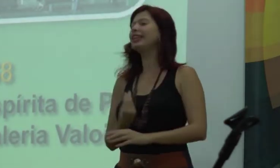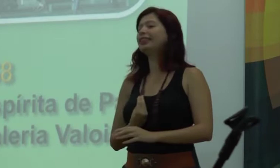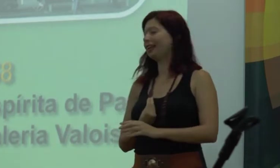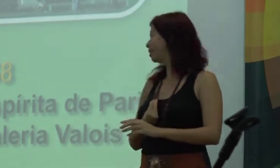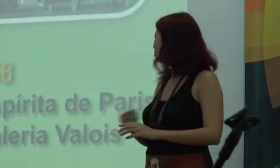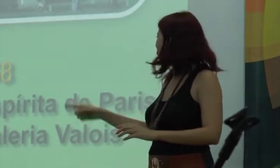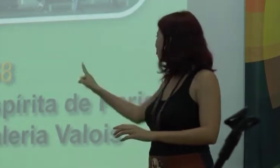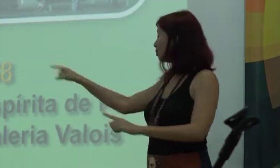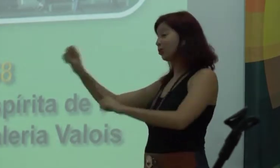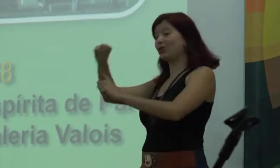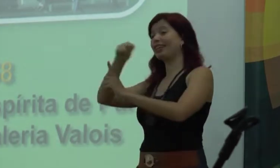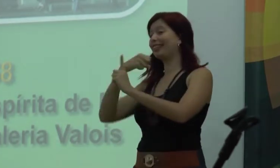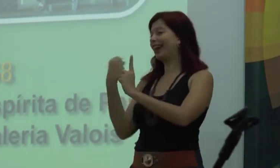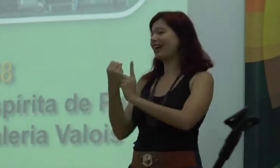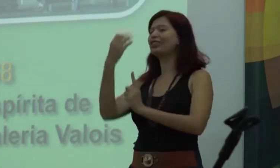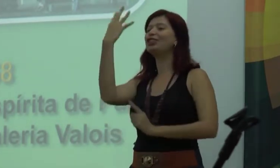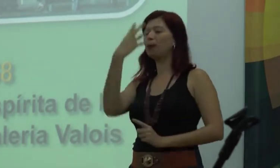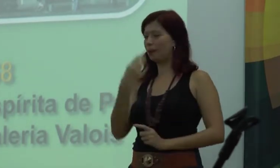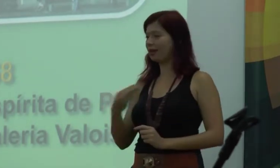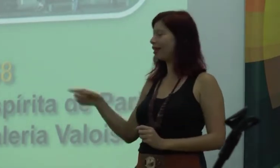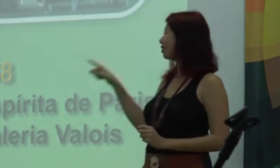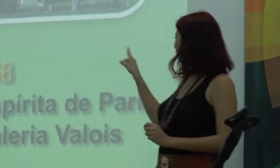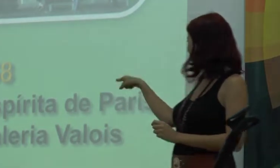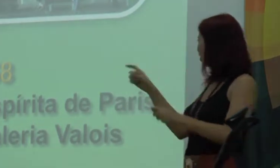em algo, né, que possa